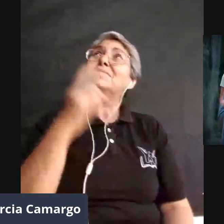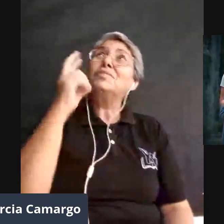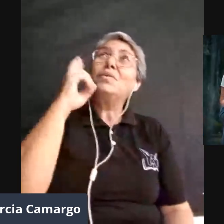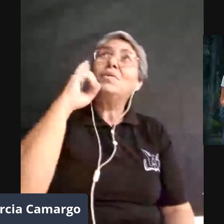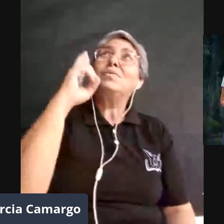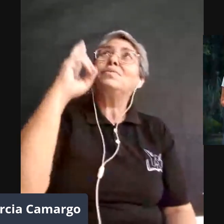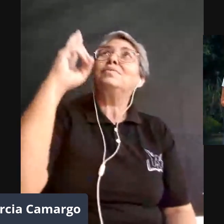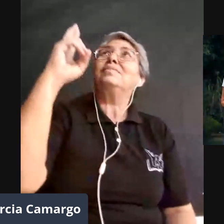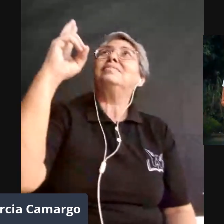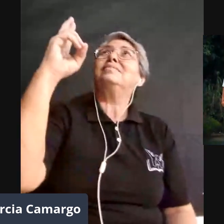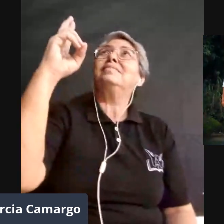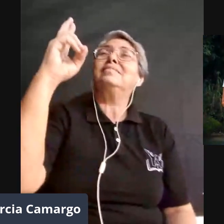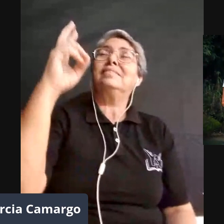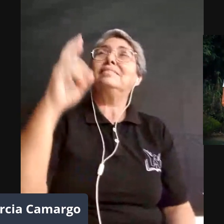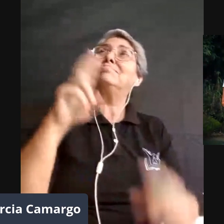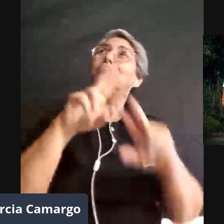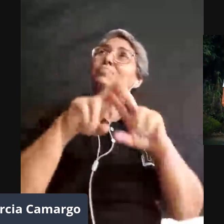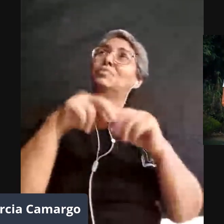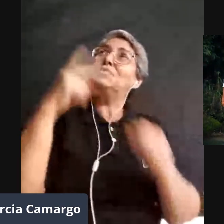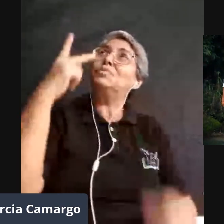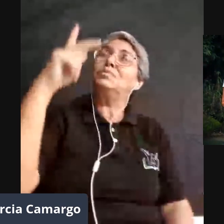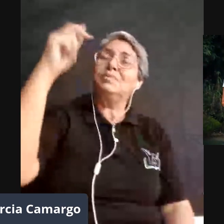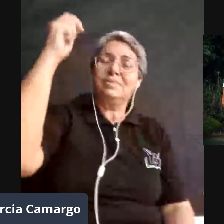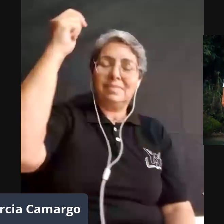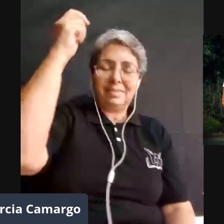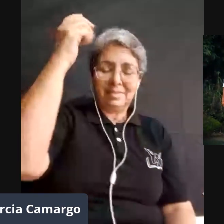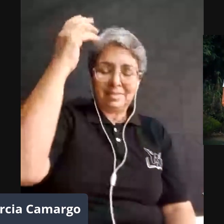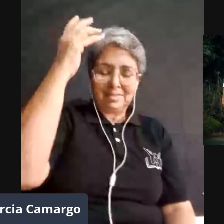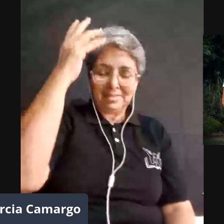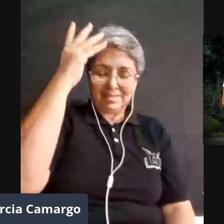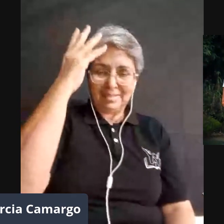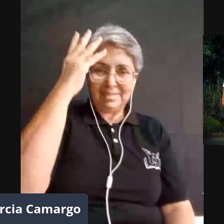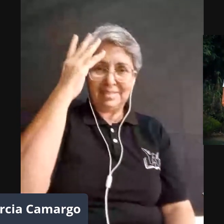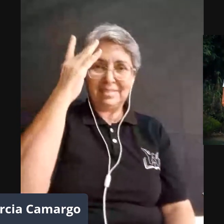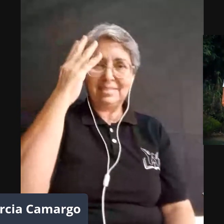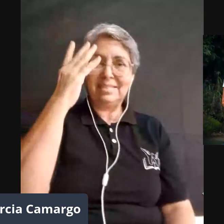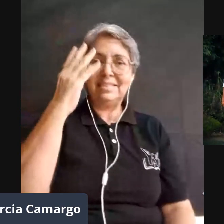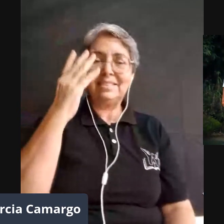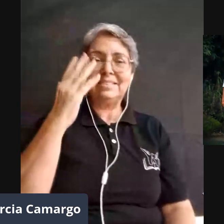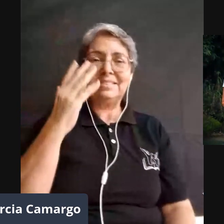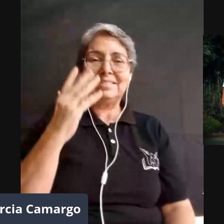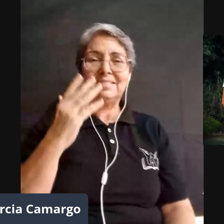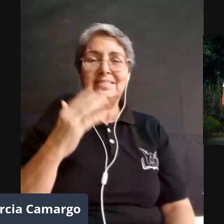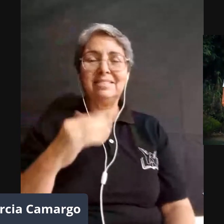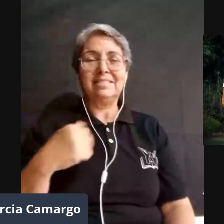sua graça, sim, eu salvo sou,